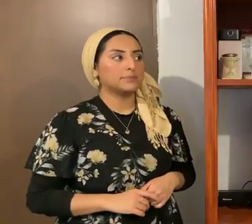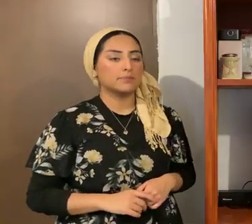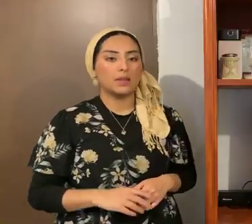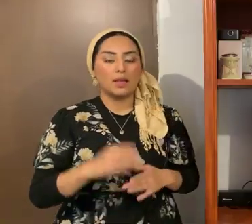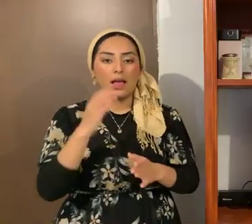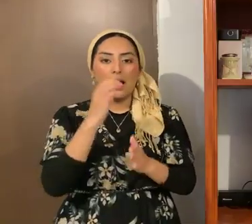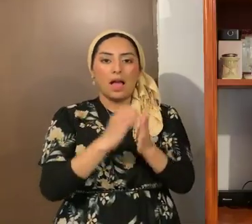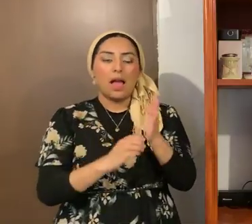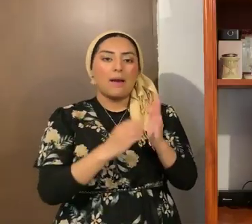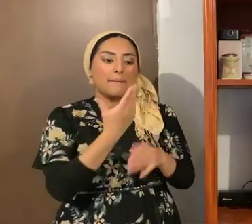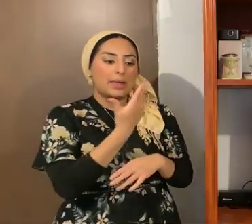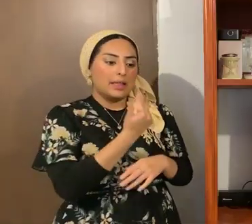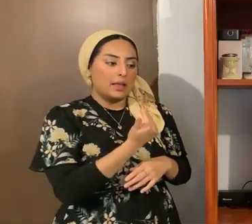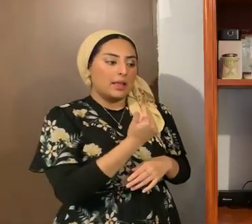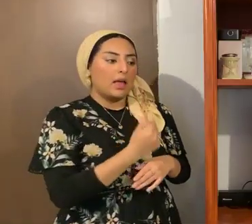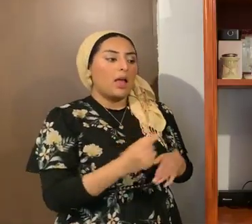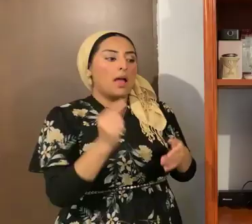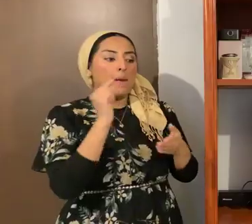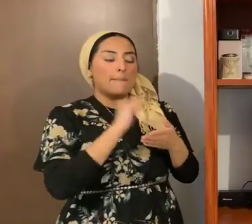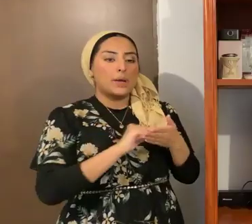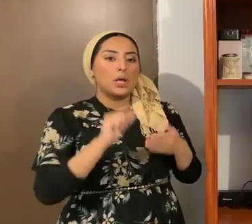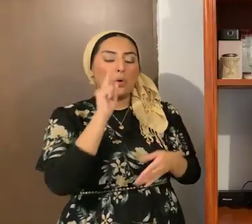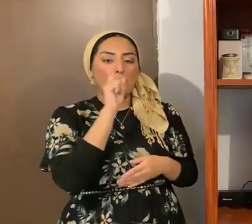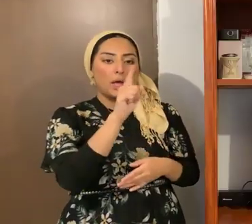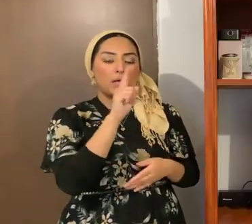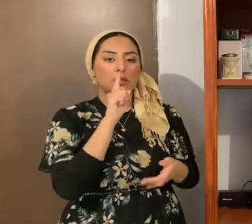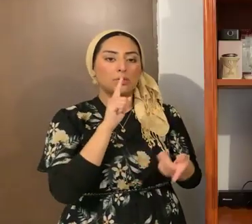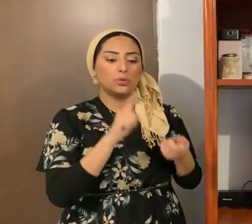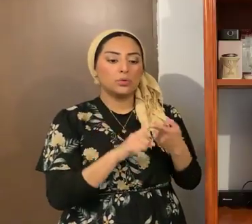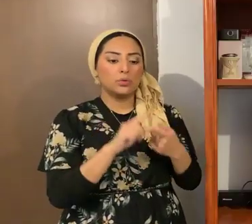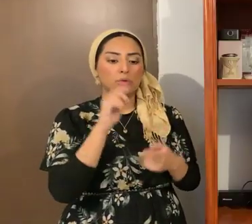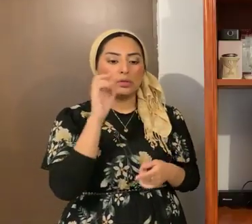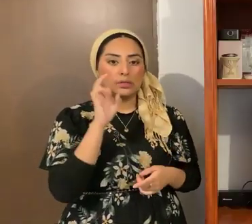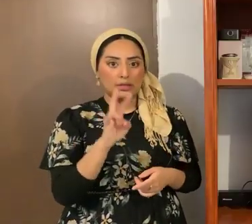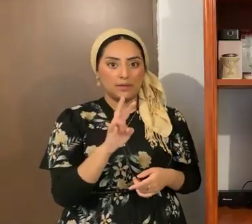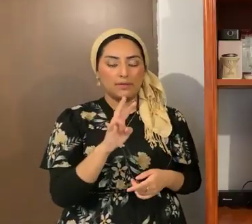el capítulo 13 y en el verso 1 al 7.